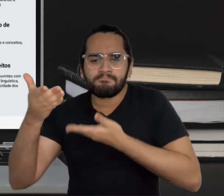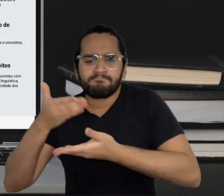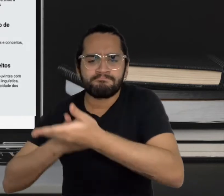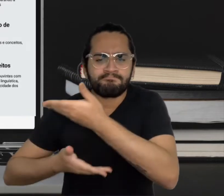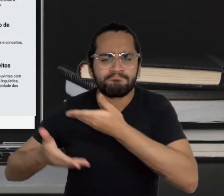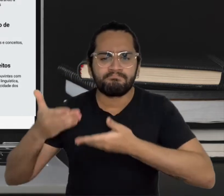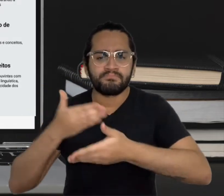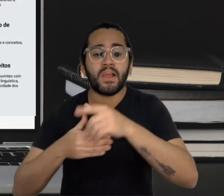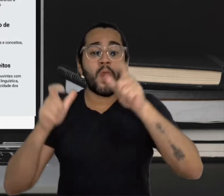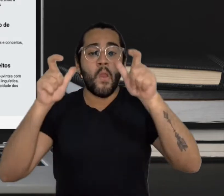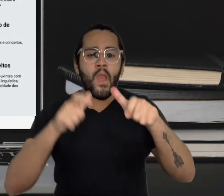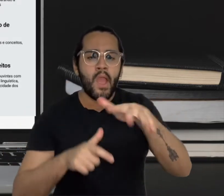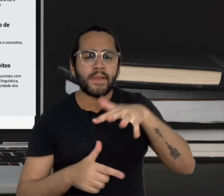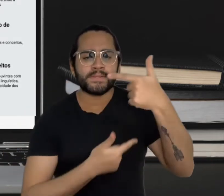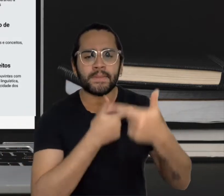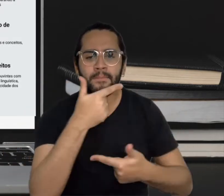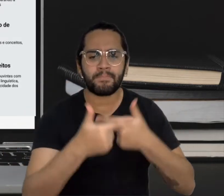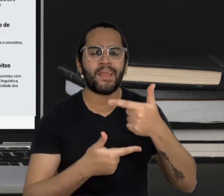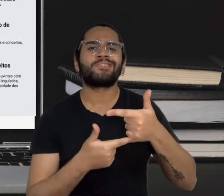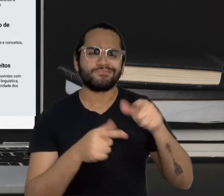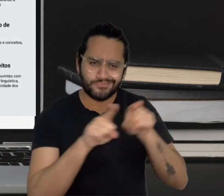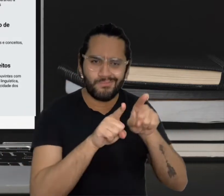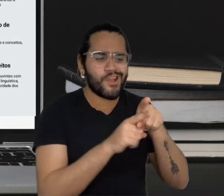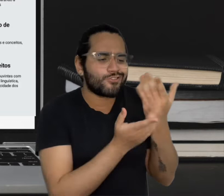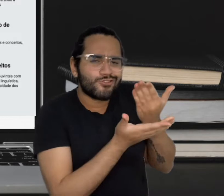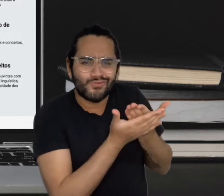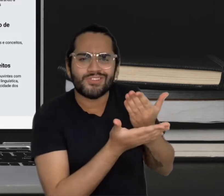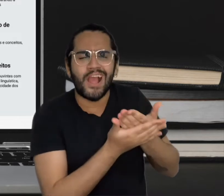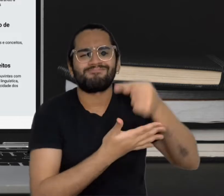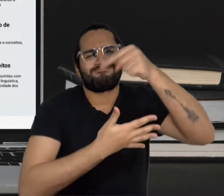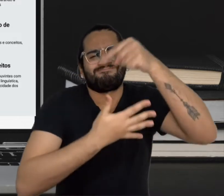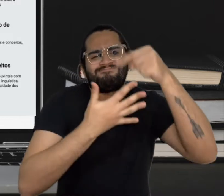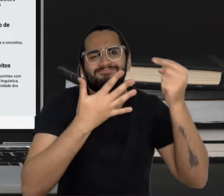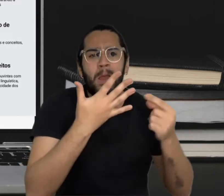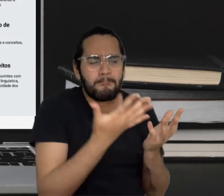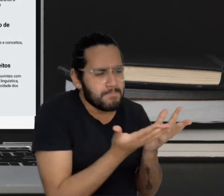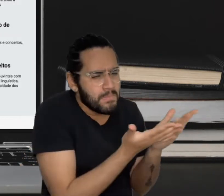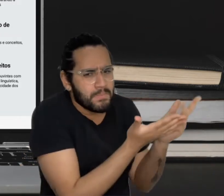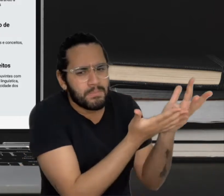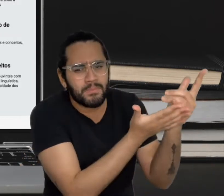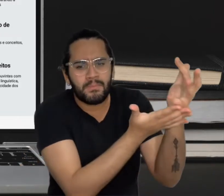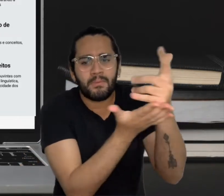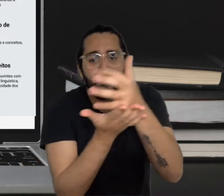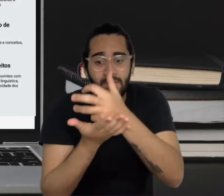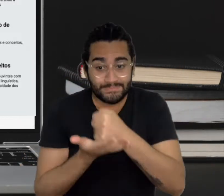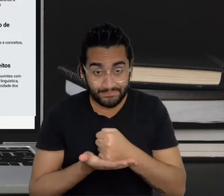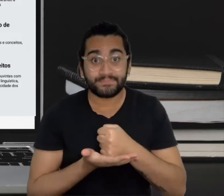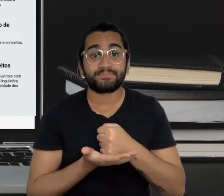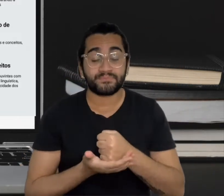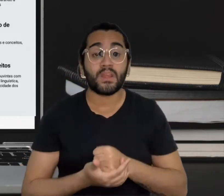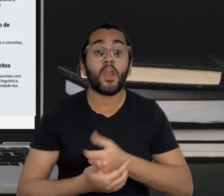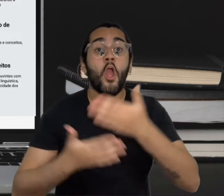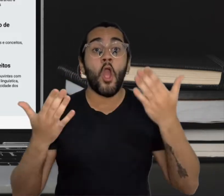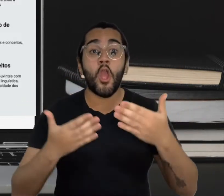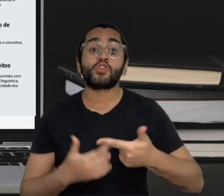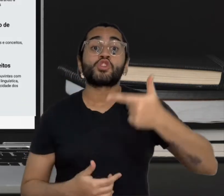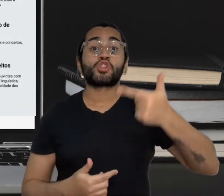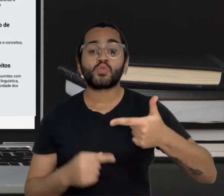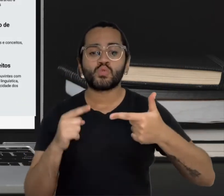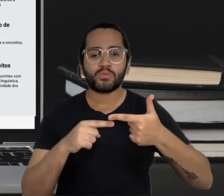também em contato via o WhatsApp, locais de trabalho, de estudos, entre outros. Fizemos essa